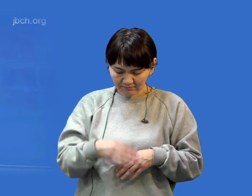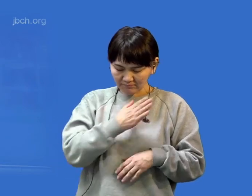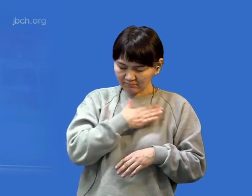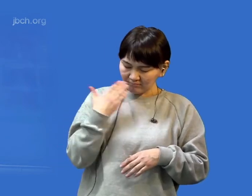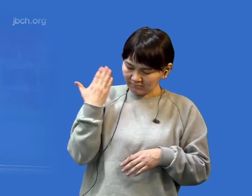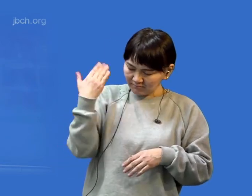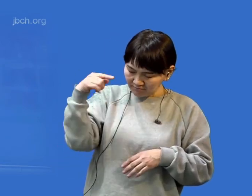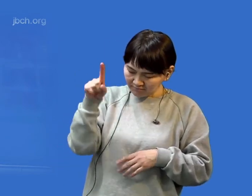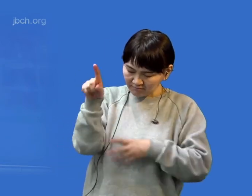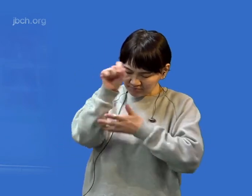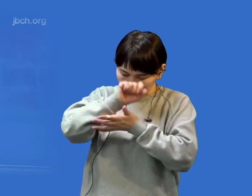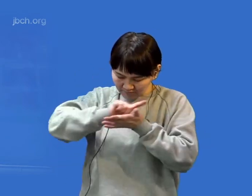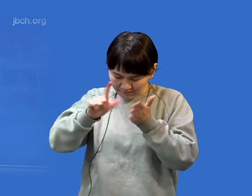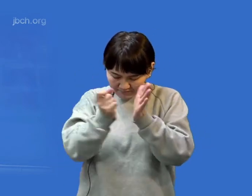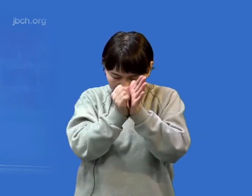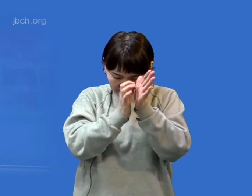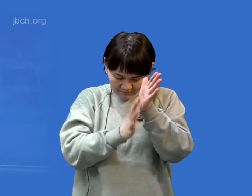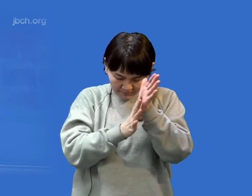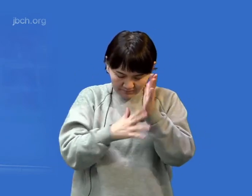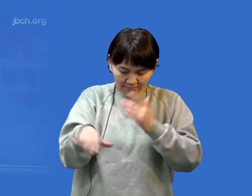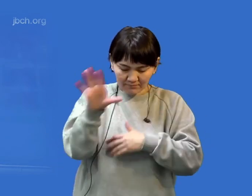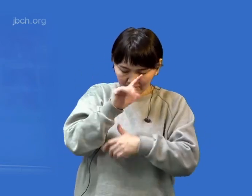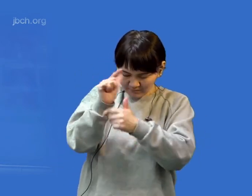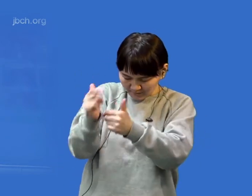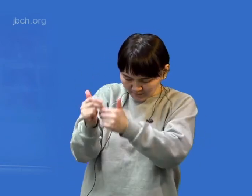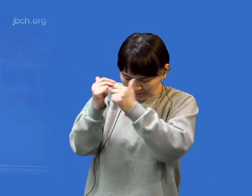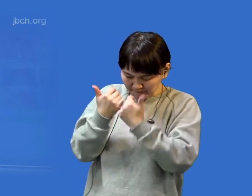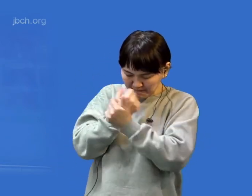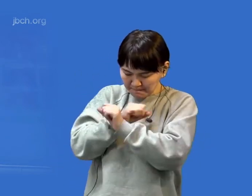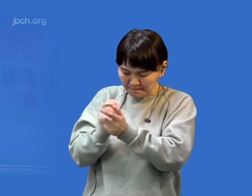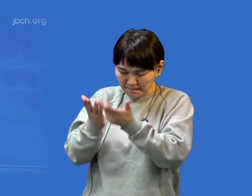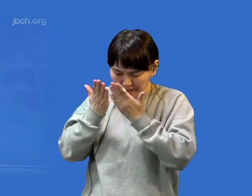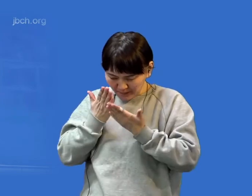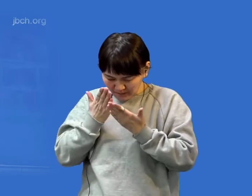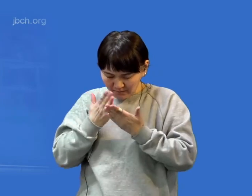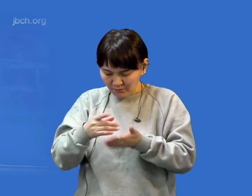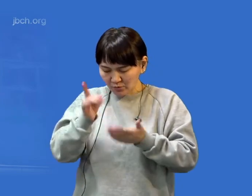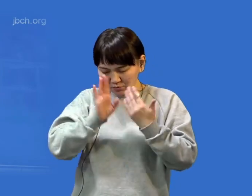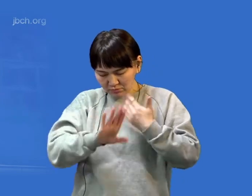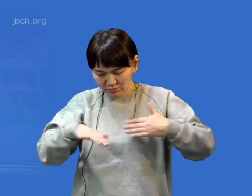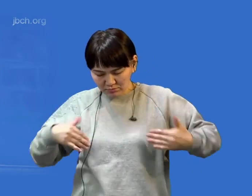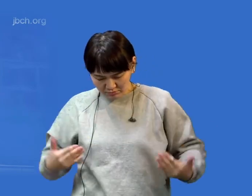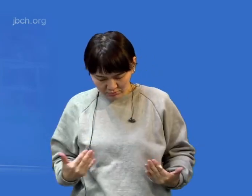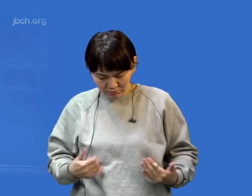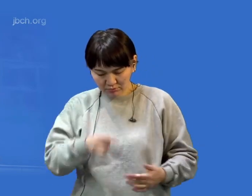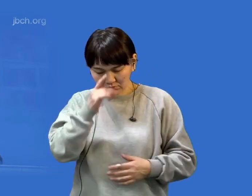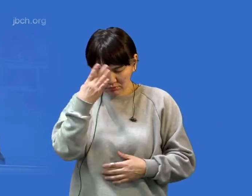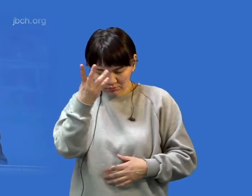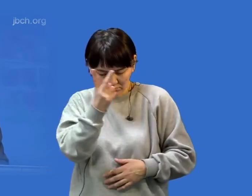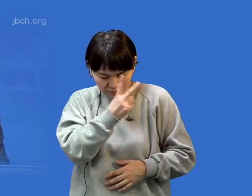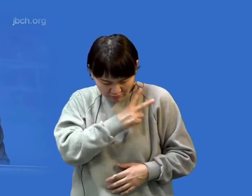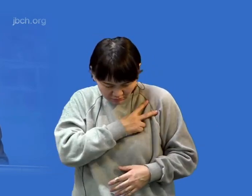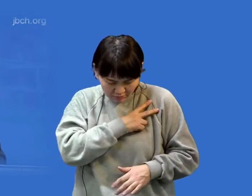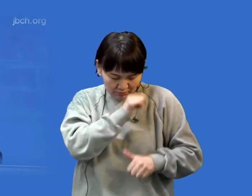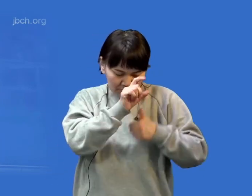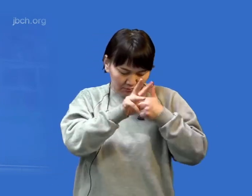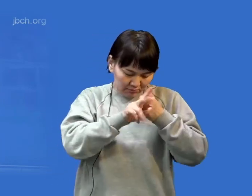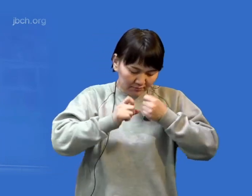Эцний үнэ цусаар бид бүхнийг аварч өгч үлдсэн амьдралдаа бурхан дүүлчлэн сайн мэдээг тарааж